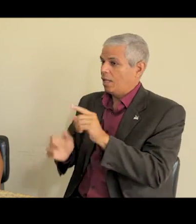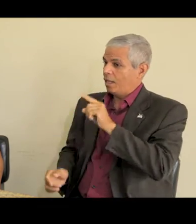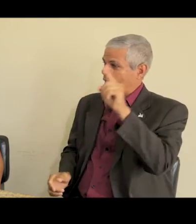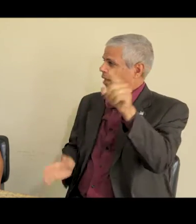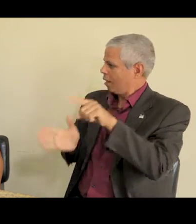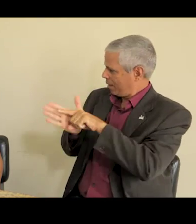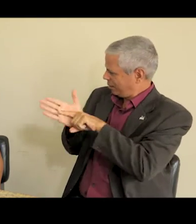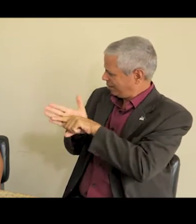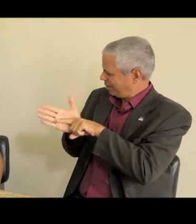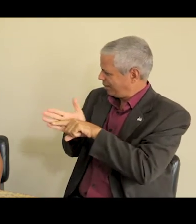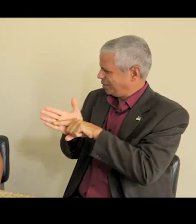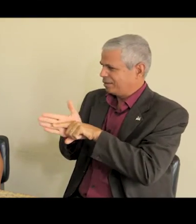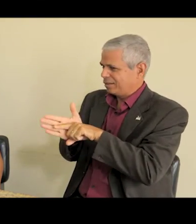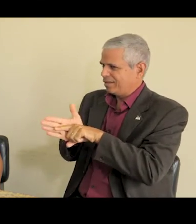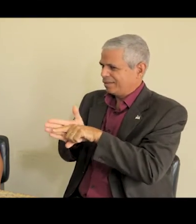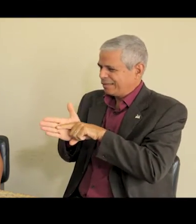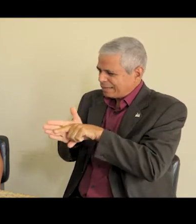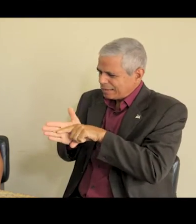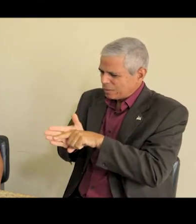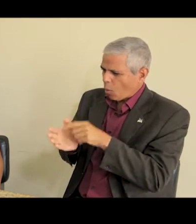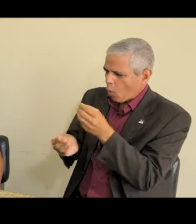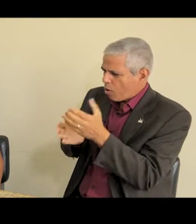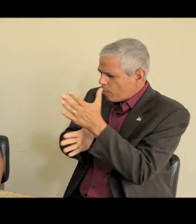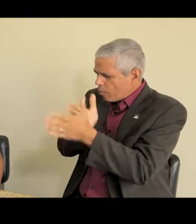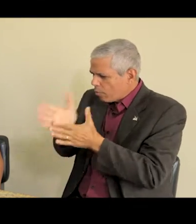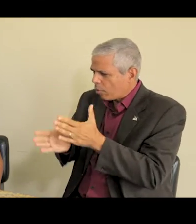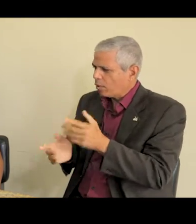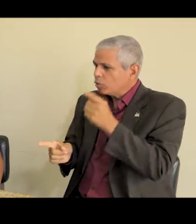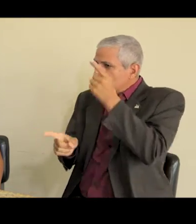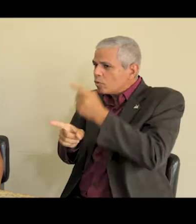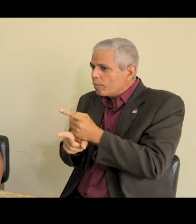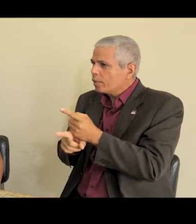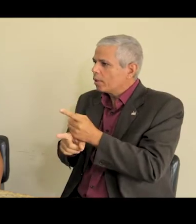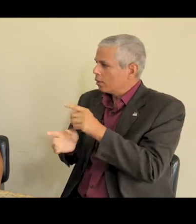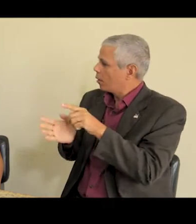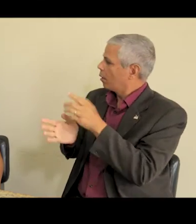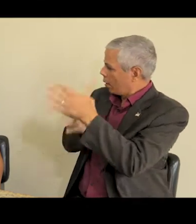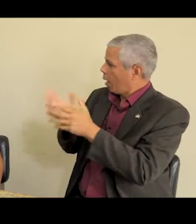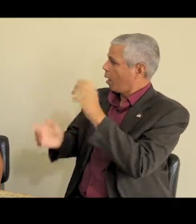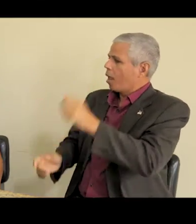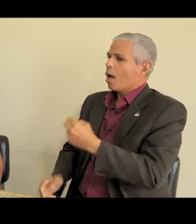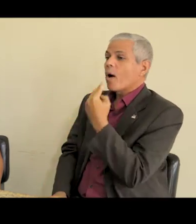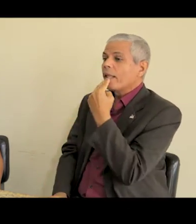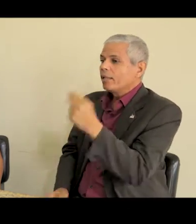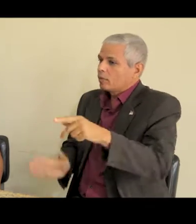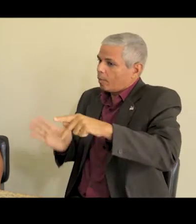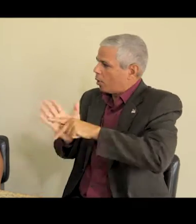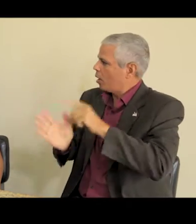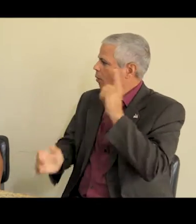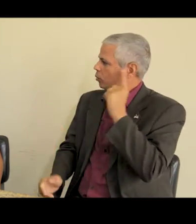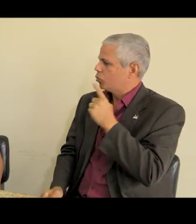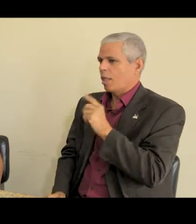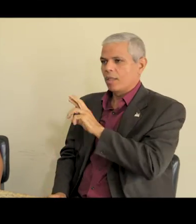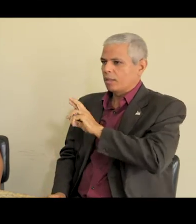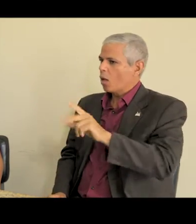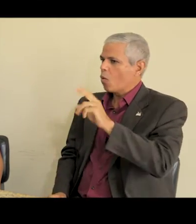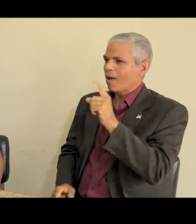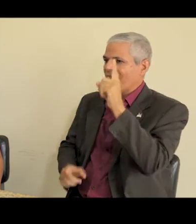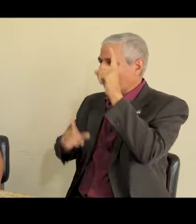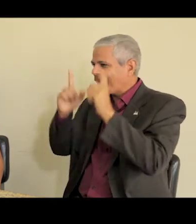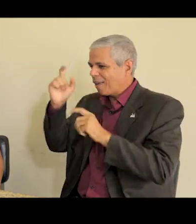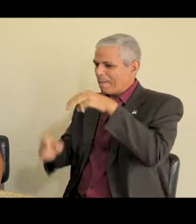um trabalho de Libras, pesquisa da cultura surda, e foi lá que eu descobri que a